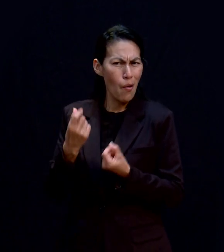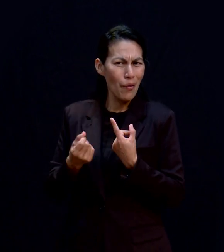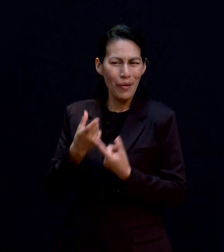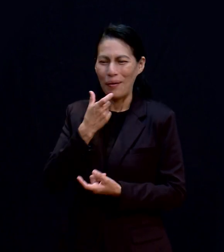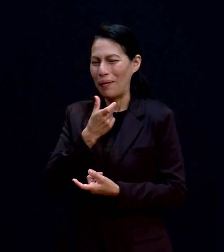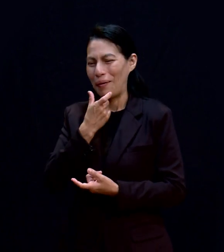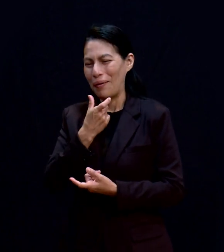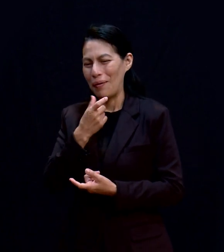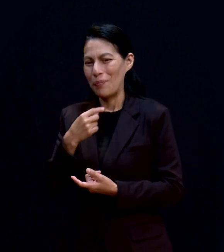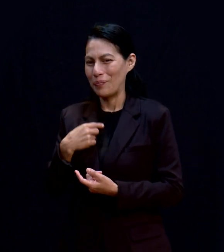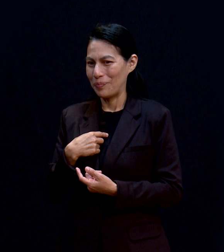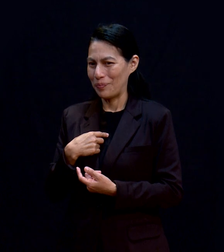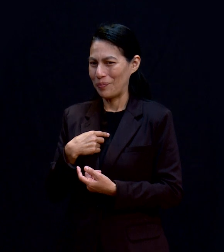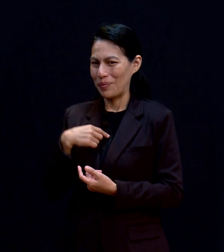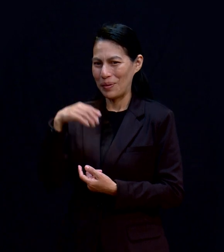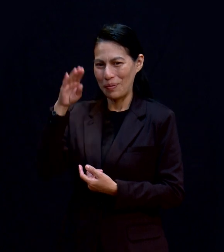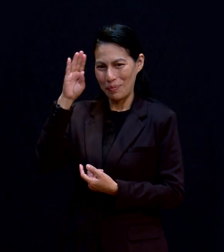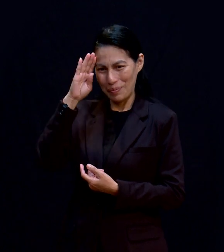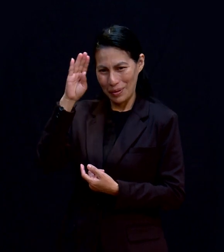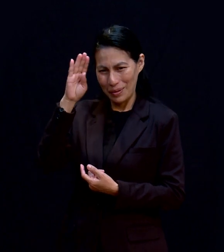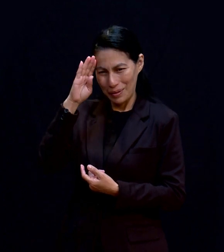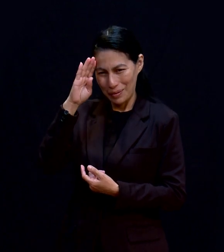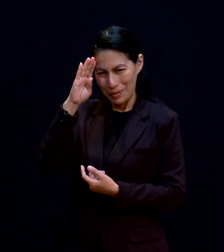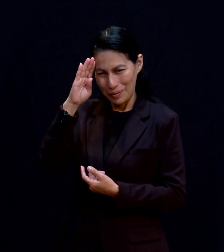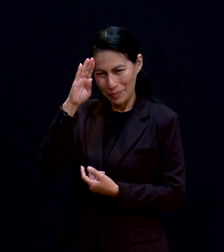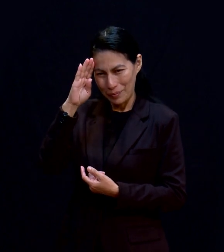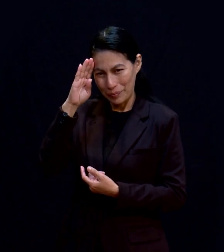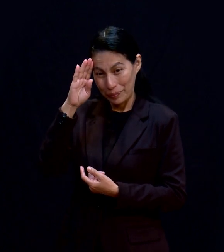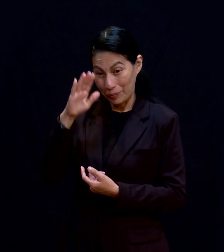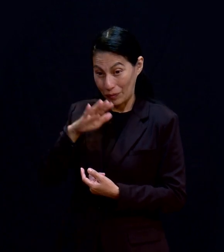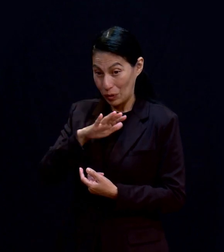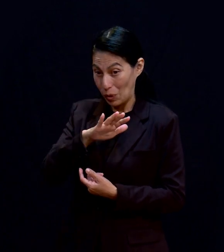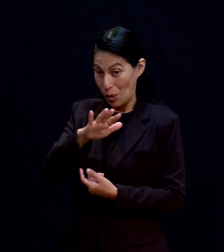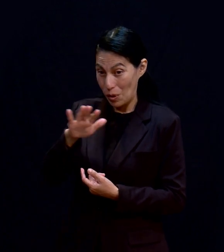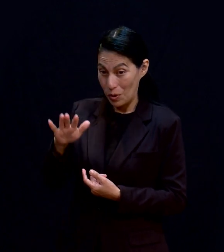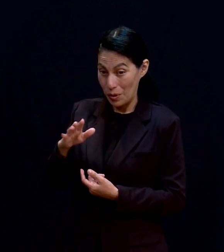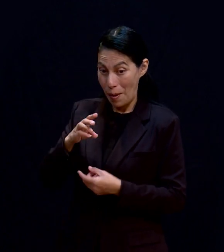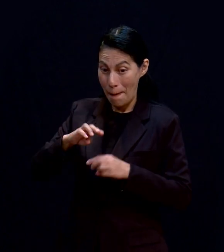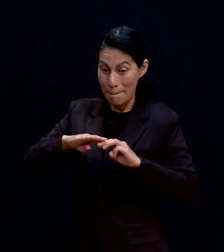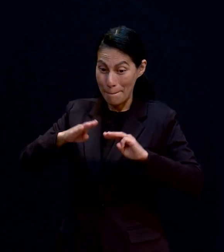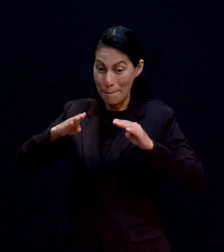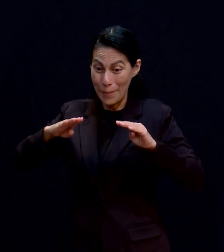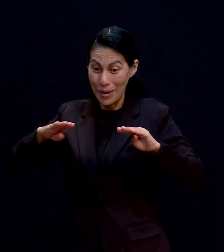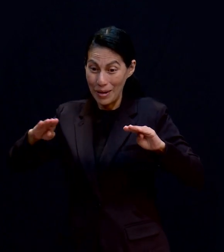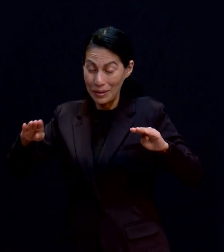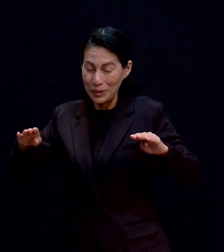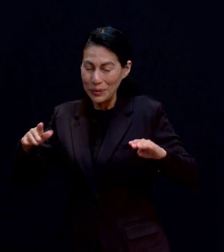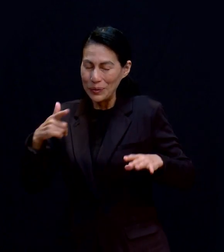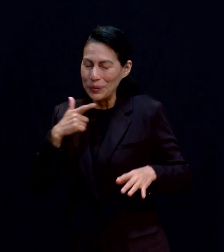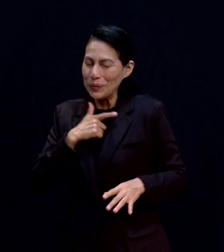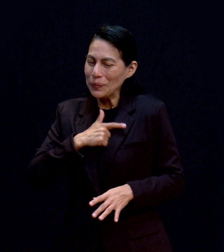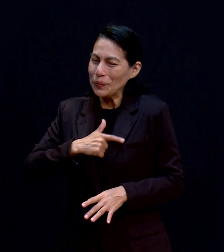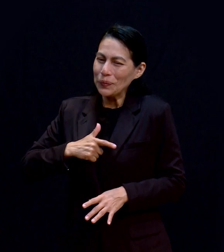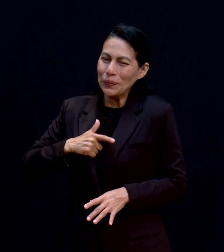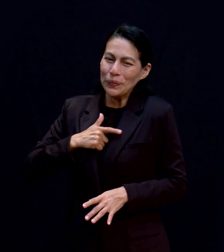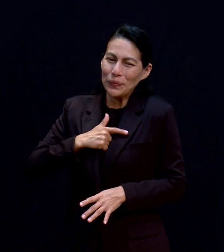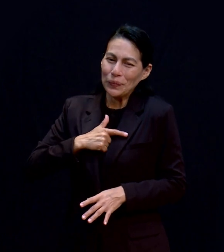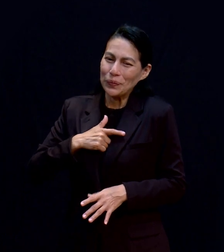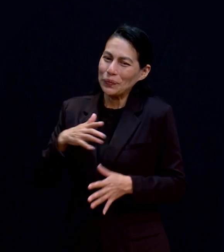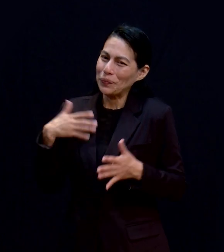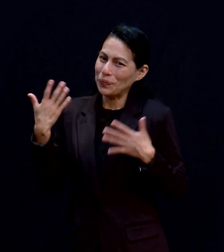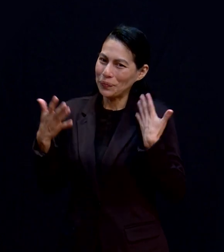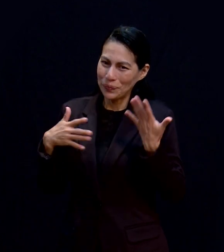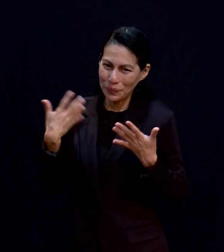ríen cuando digo así pero pues creo que los que estamos al lado del mar disfrutamos mucho